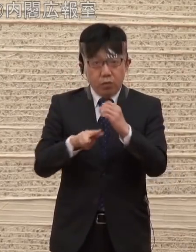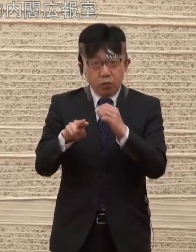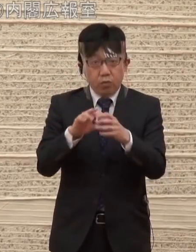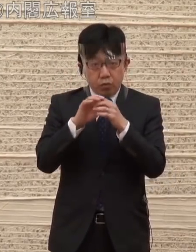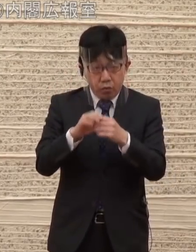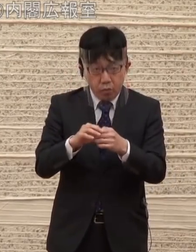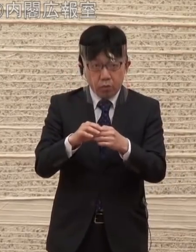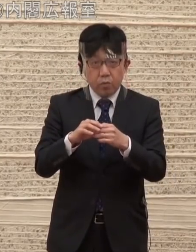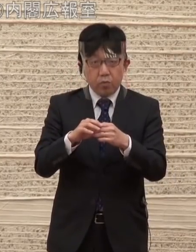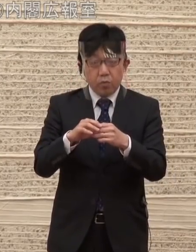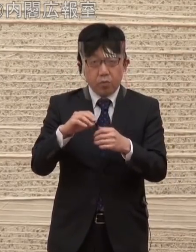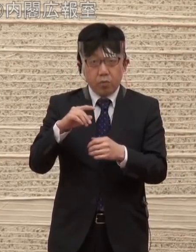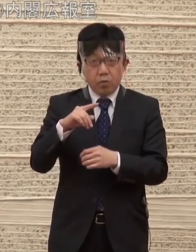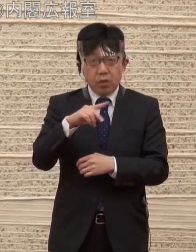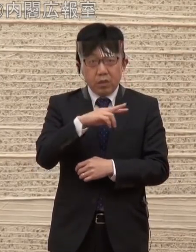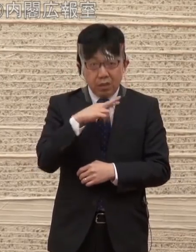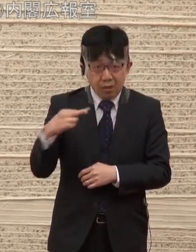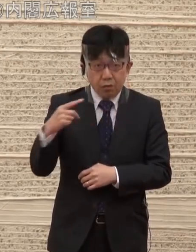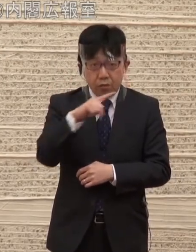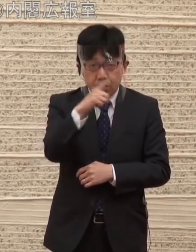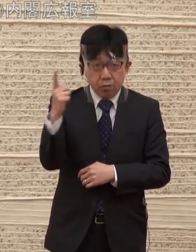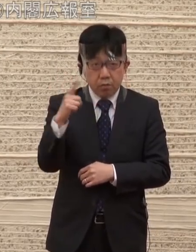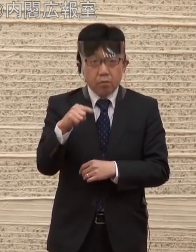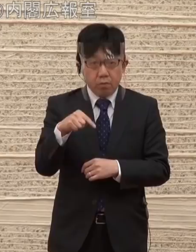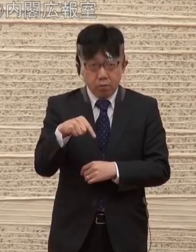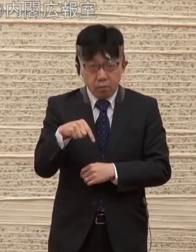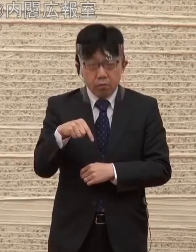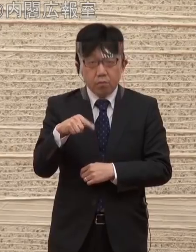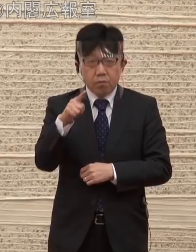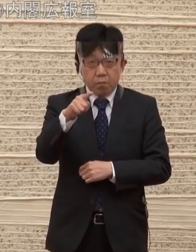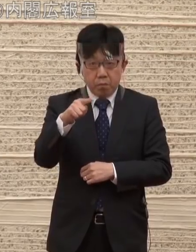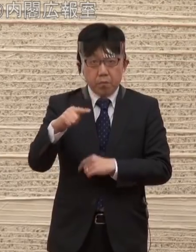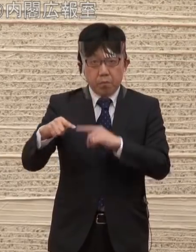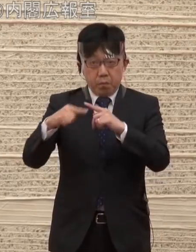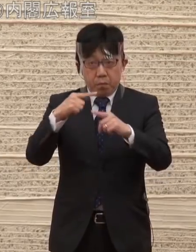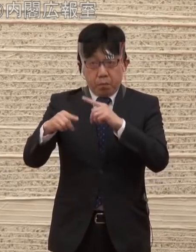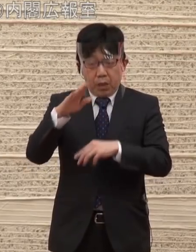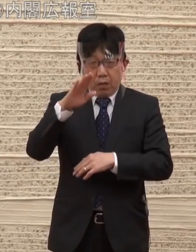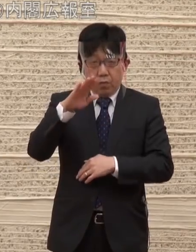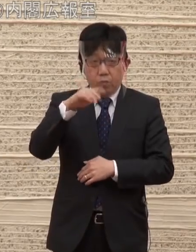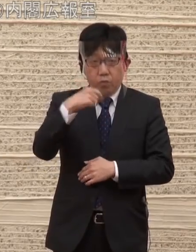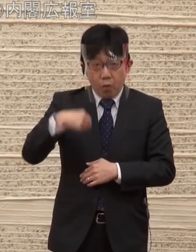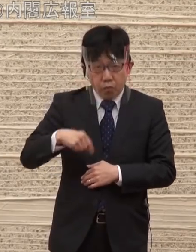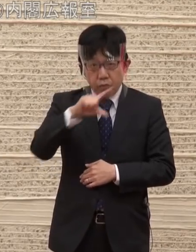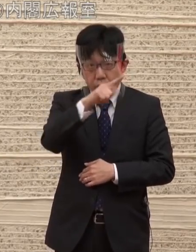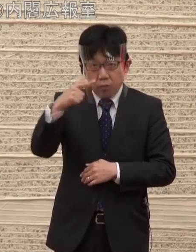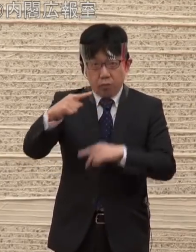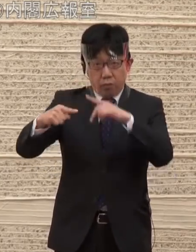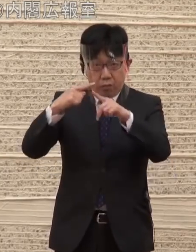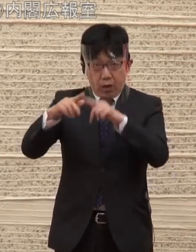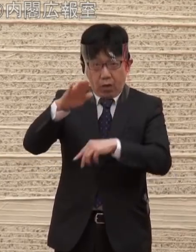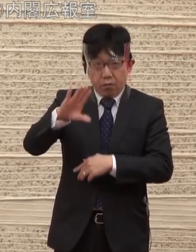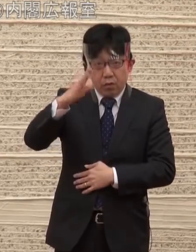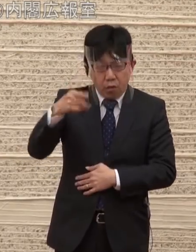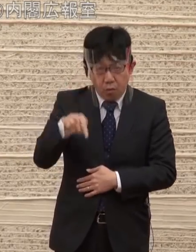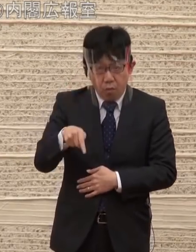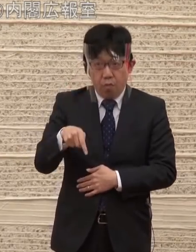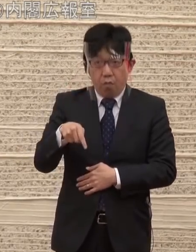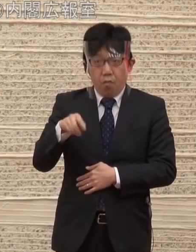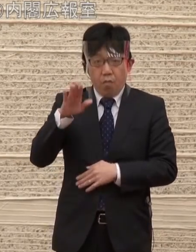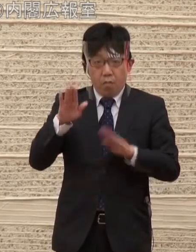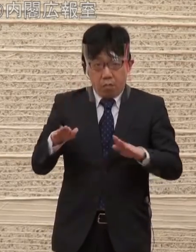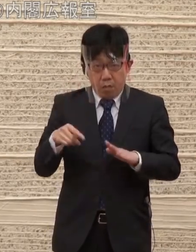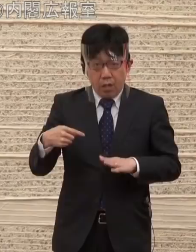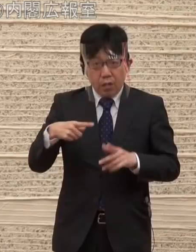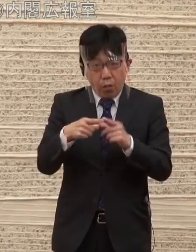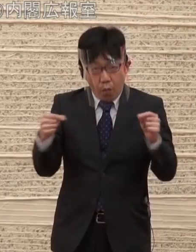しているわけですけれども日本はどっち側につくでしょうかそして先ほど特定の国に依存すること